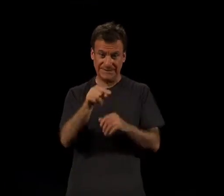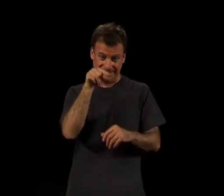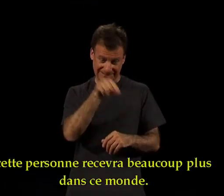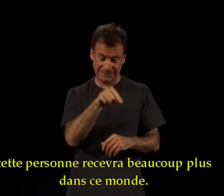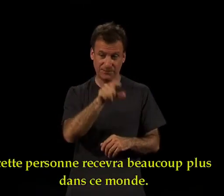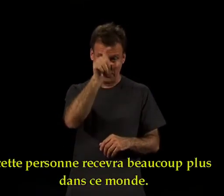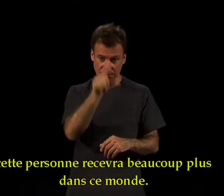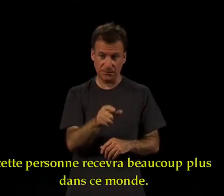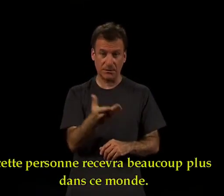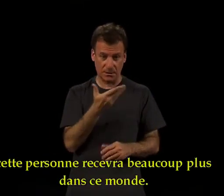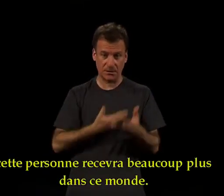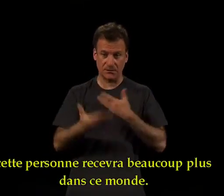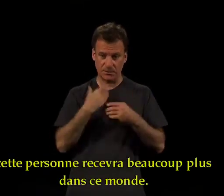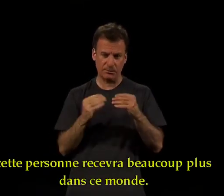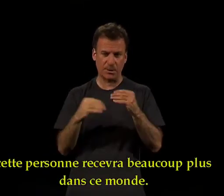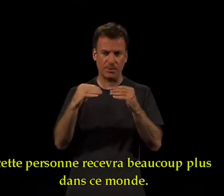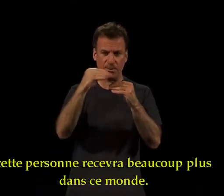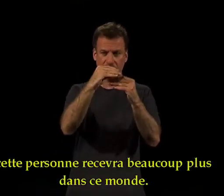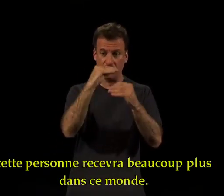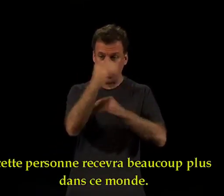cette personne recevra beaucoup plus dans ce monde.